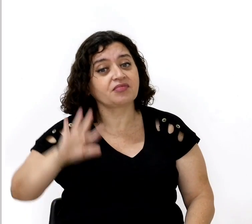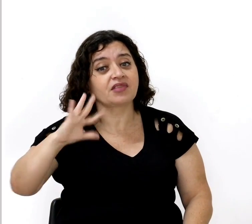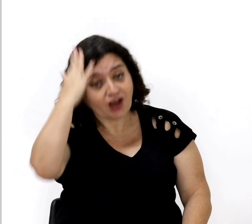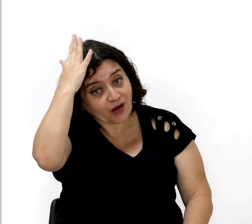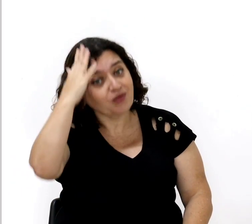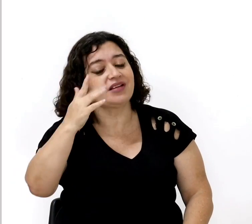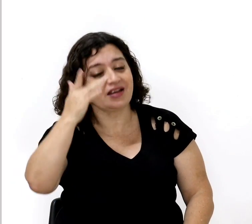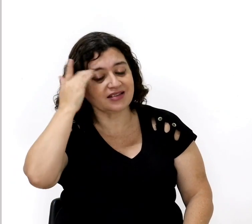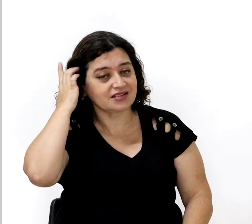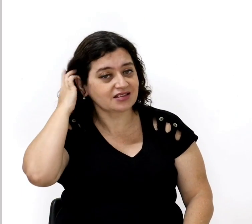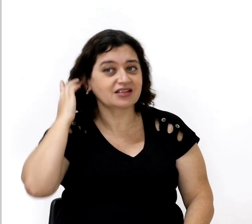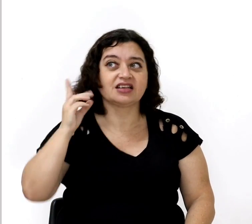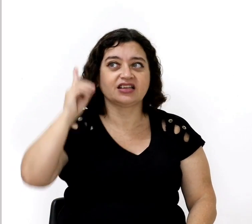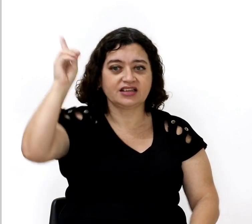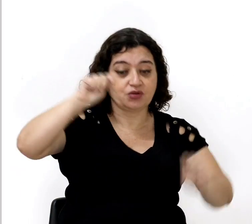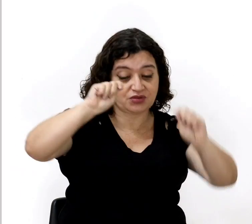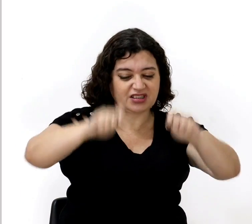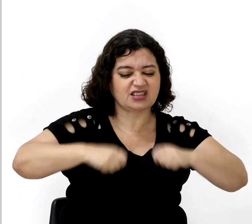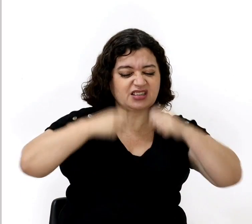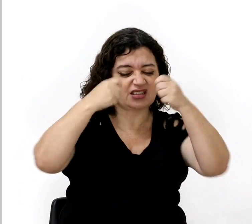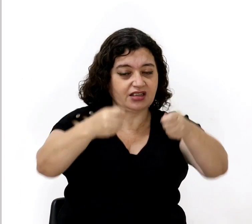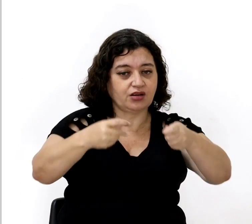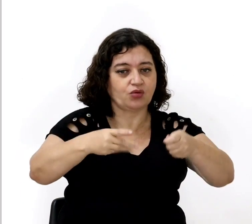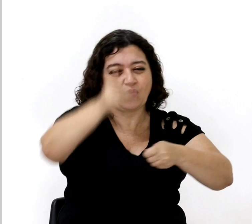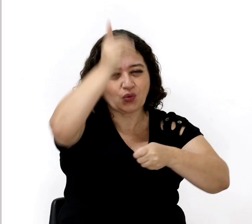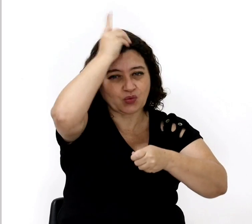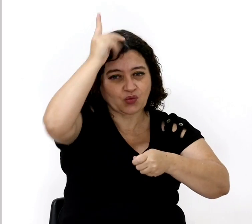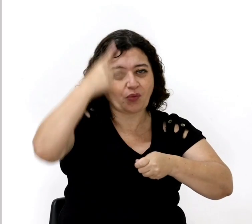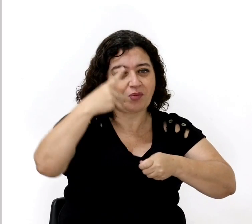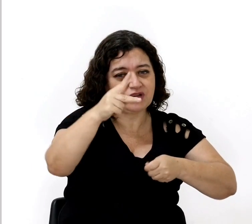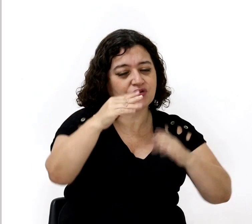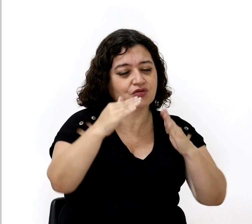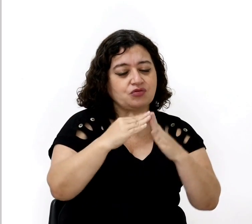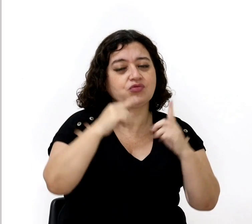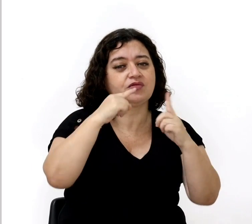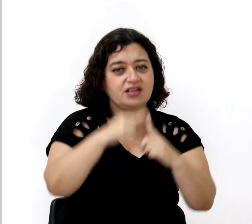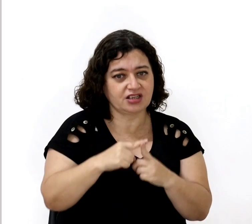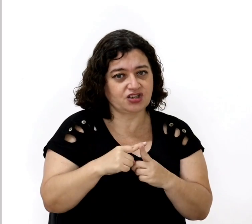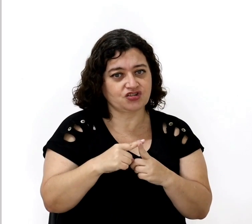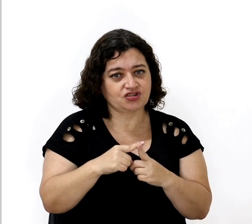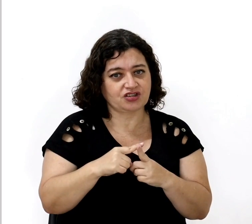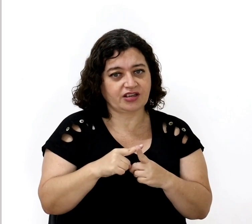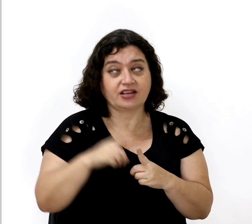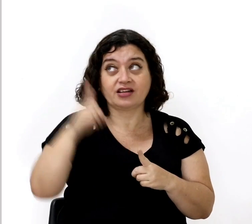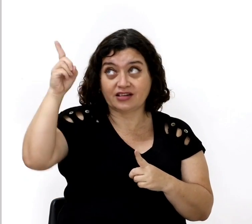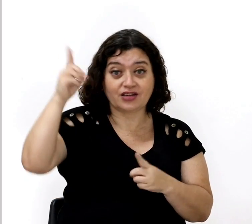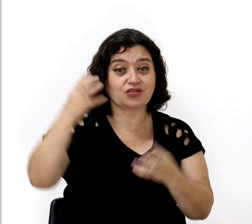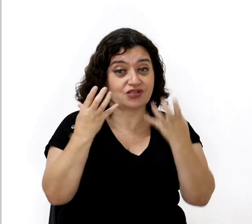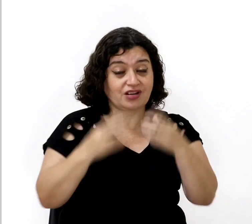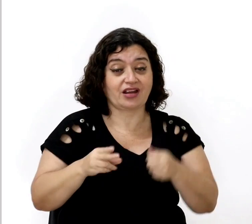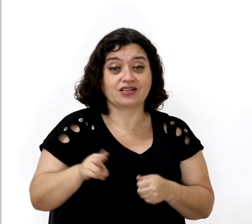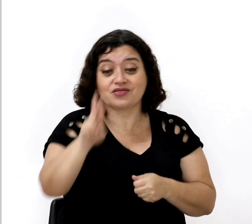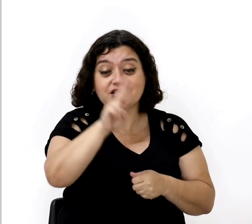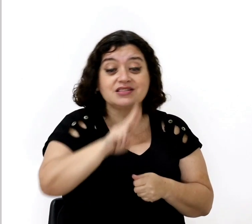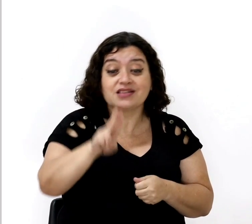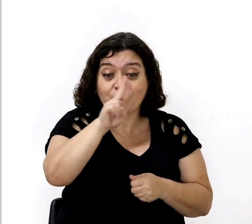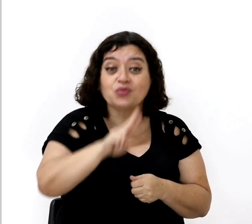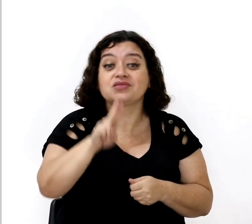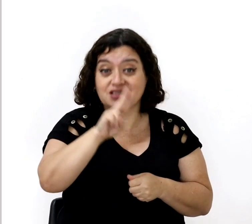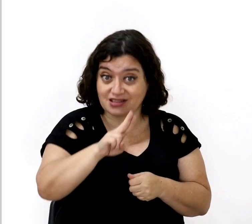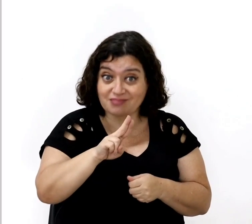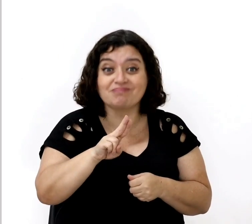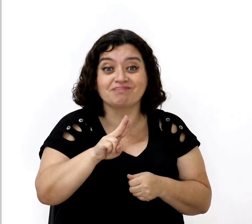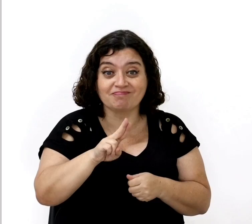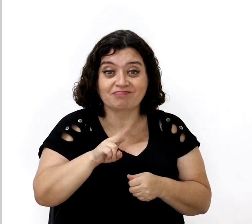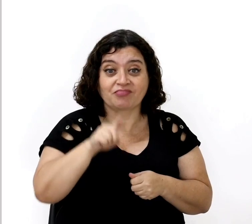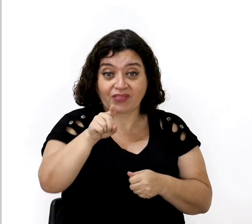Né? O que Deus deu a você, o que Deus deu à sua igreja, é isso que Deus quer que você use,